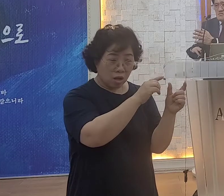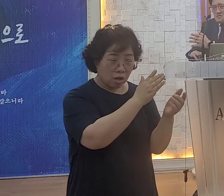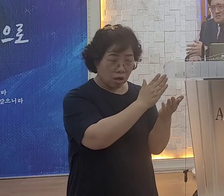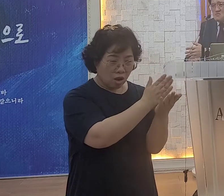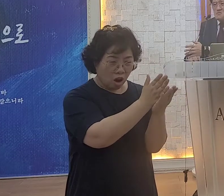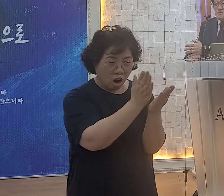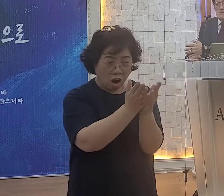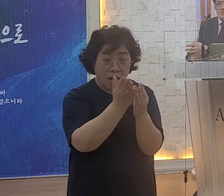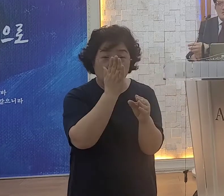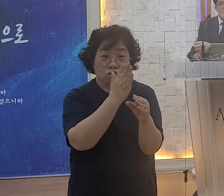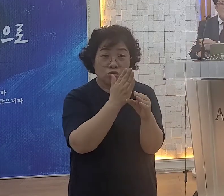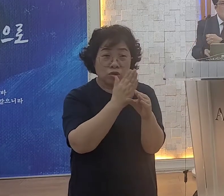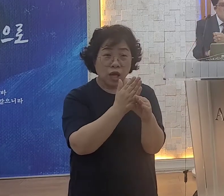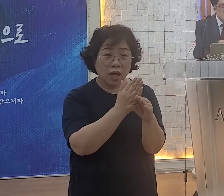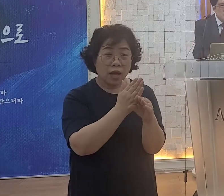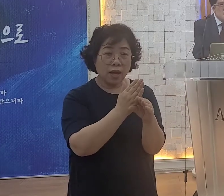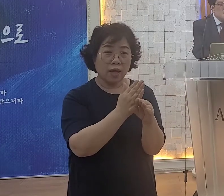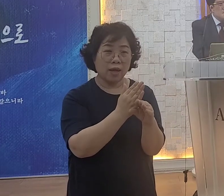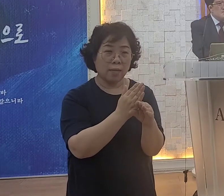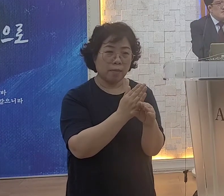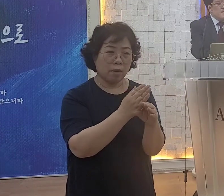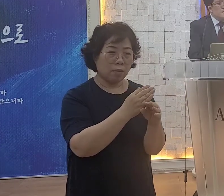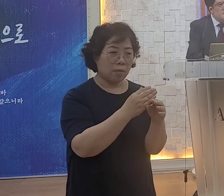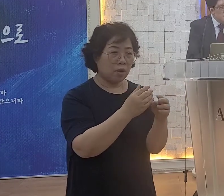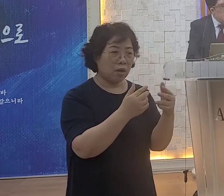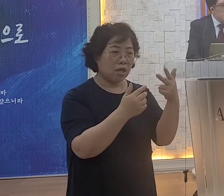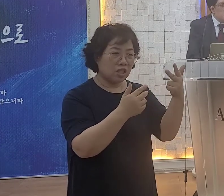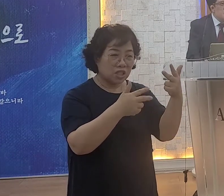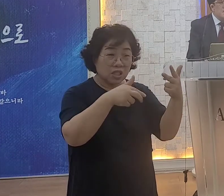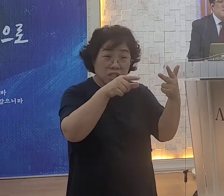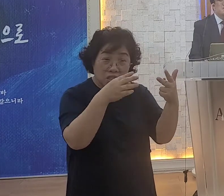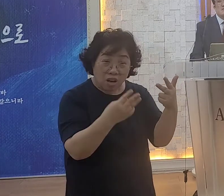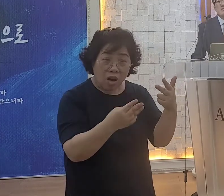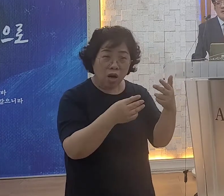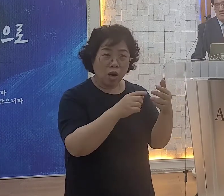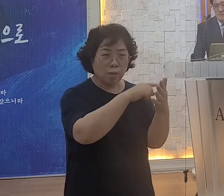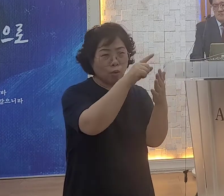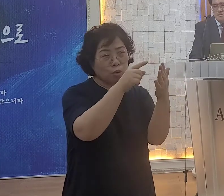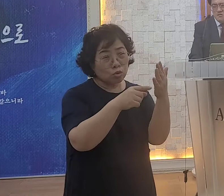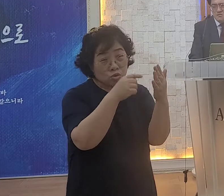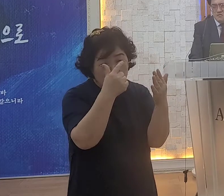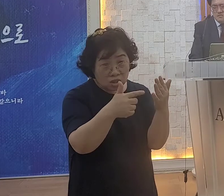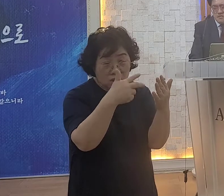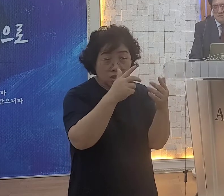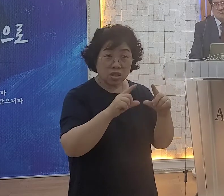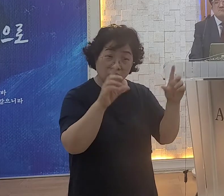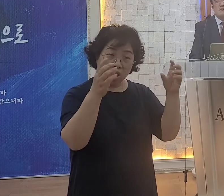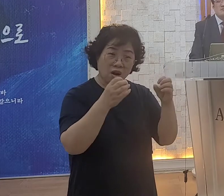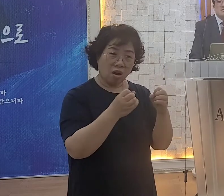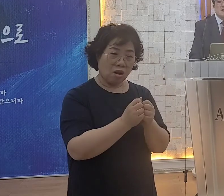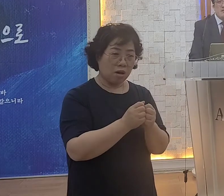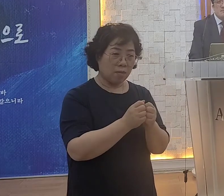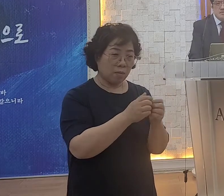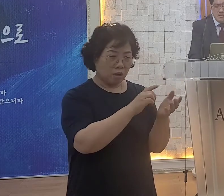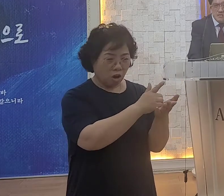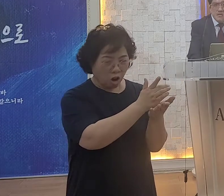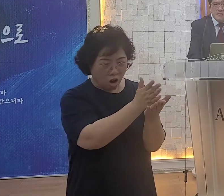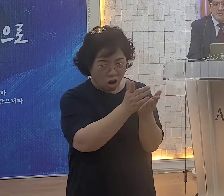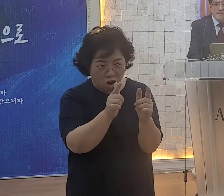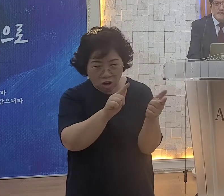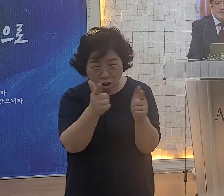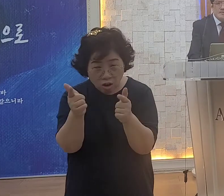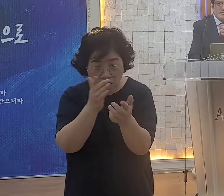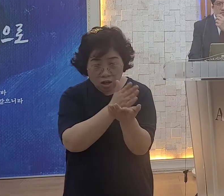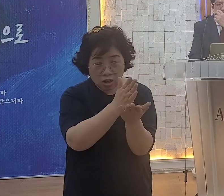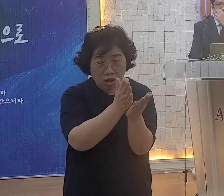6월절, 77절, 오순절, 이런 많이 들어보셨잖아요. 근데 그런 절기 말고 진짜로 중요한 절기가 하루가